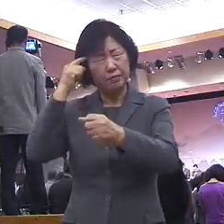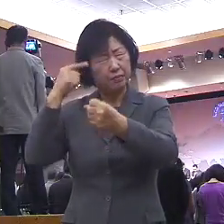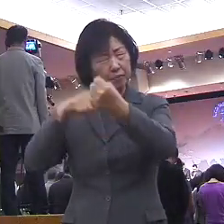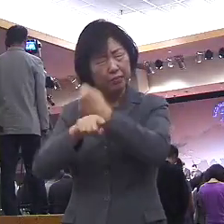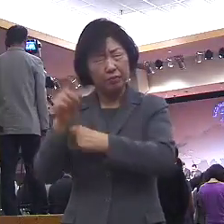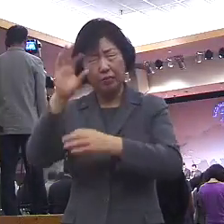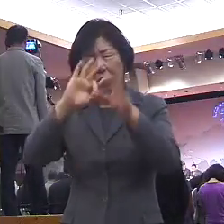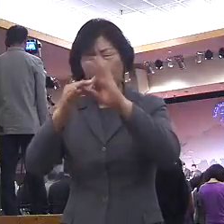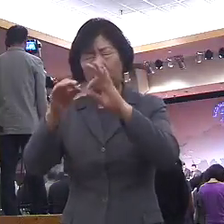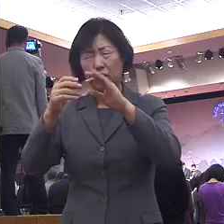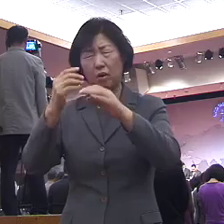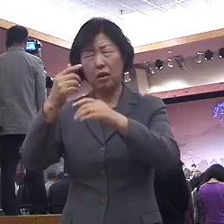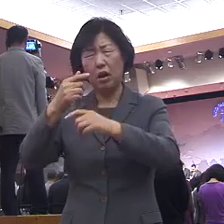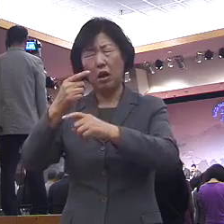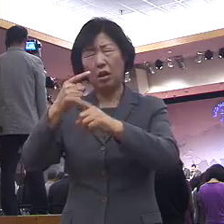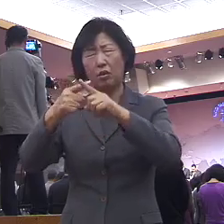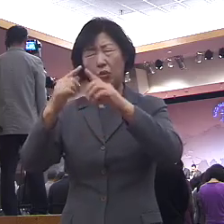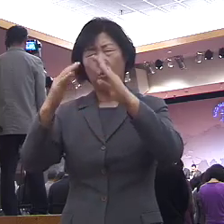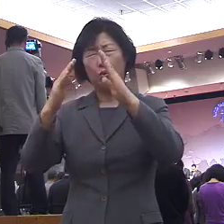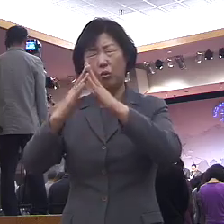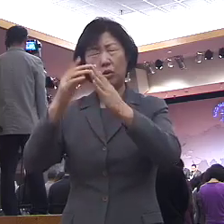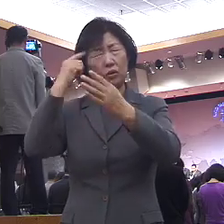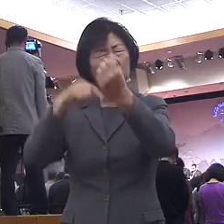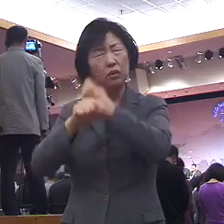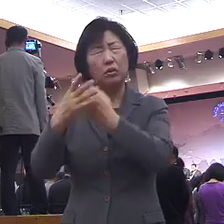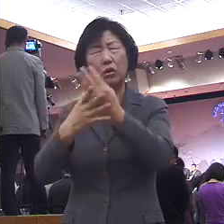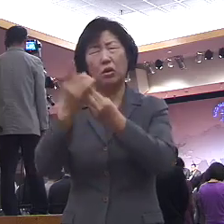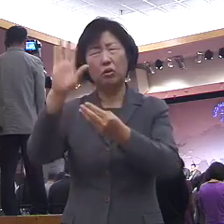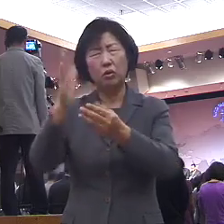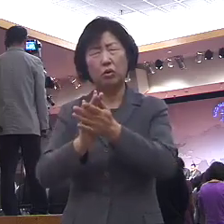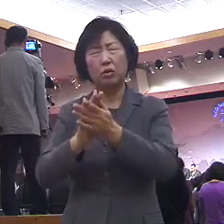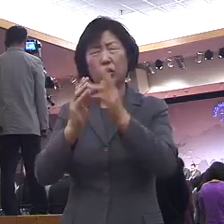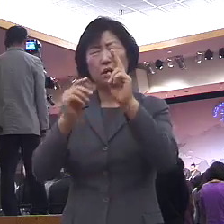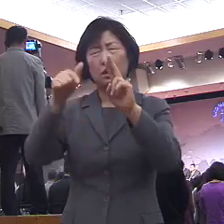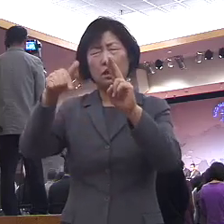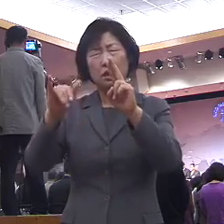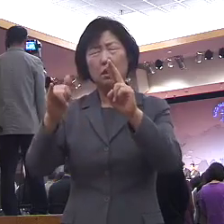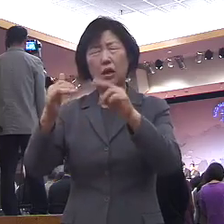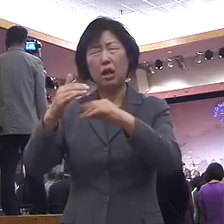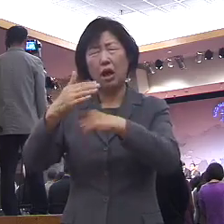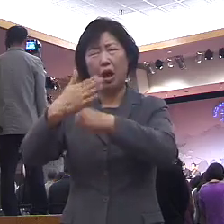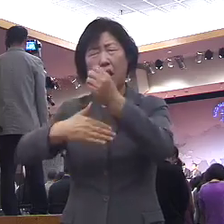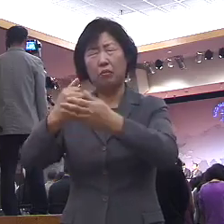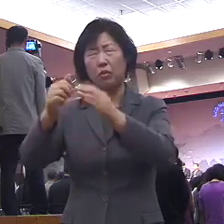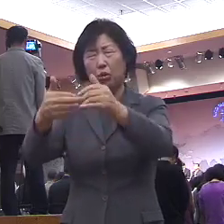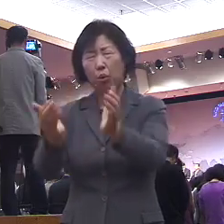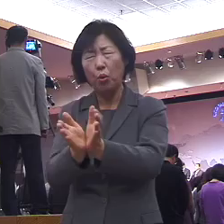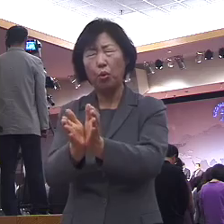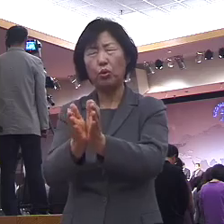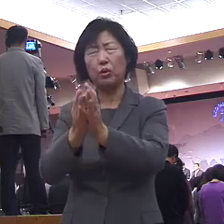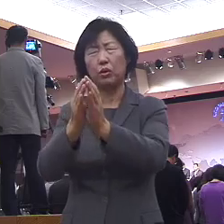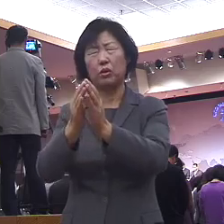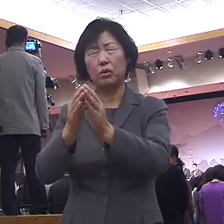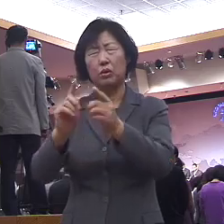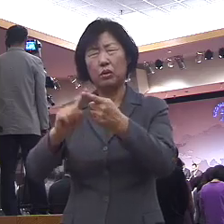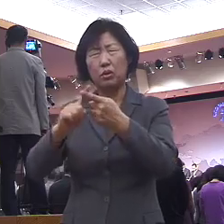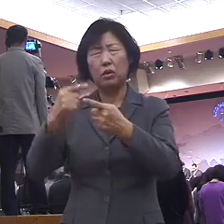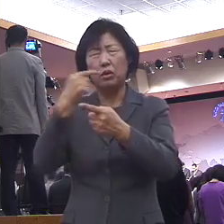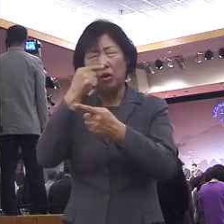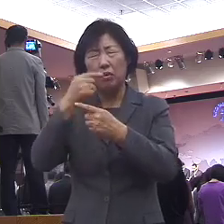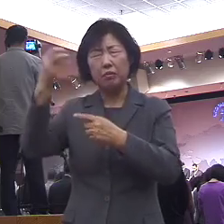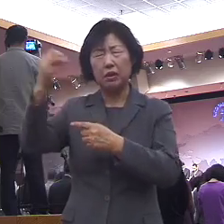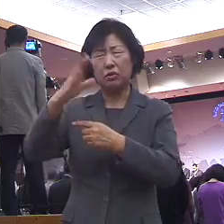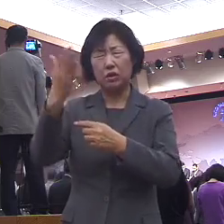안에서 하나가 되며 아픈 상처들이 회복되고 이기 살게 하나님의 공동체로서 이 지역 사회의 소금과 빛이 되기를 원하는